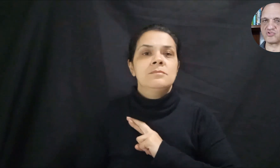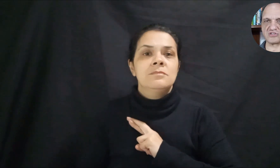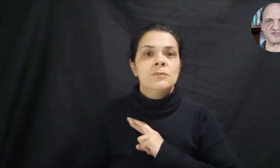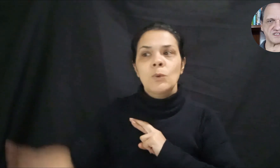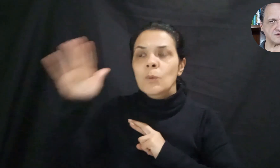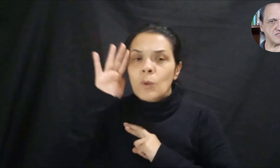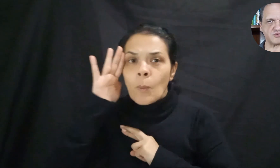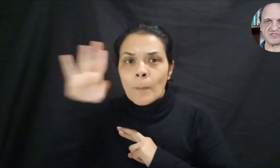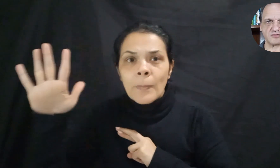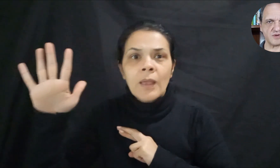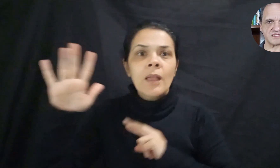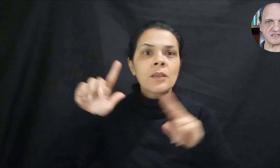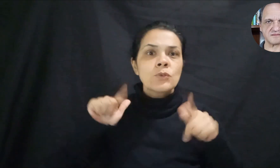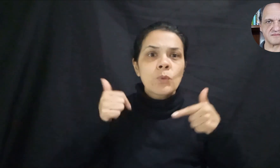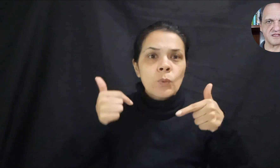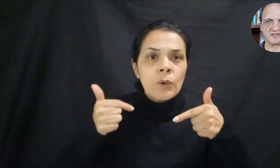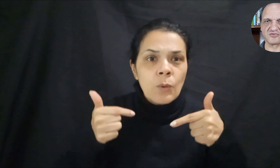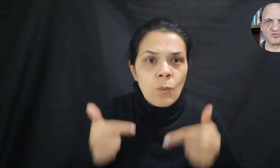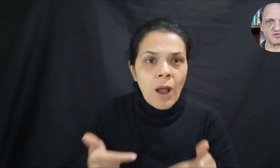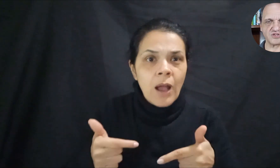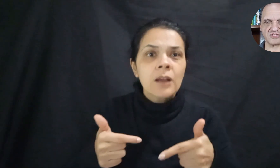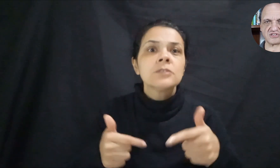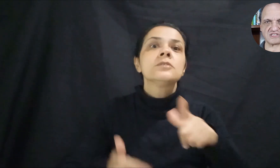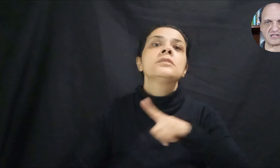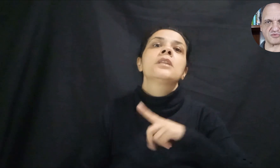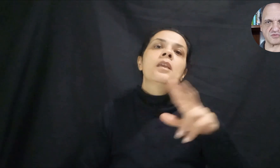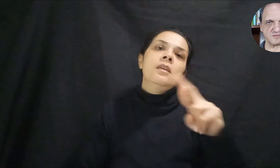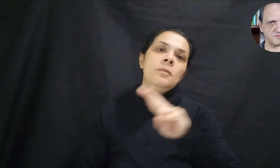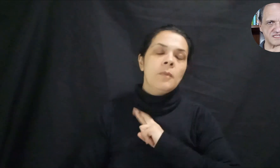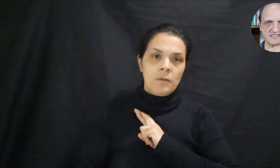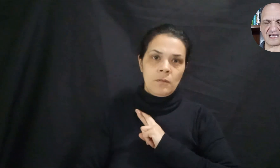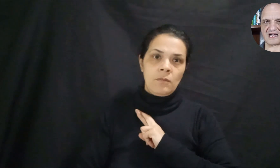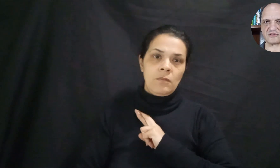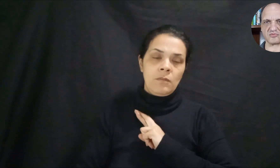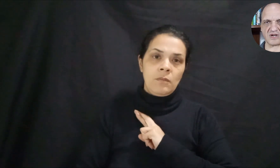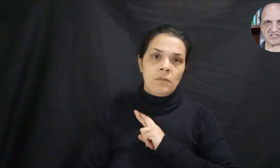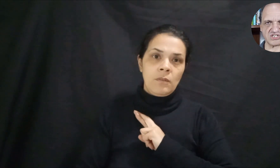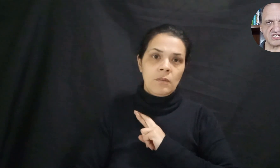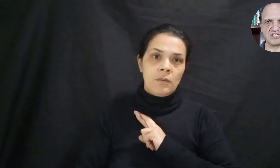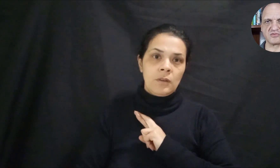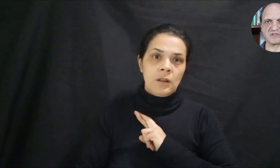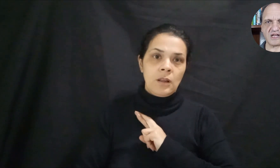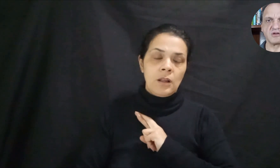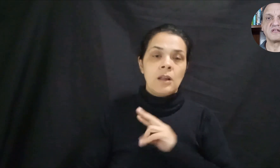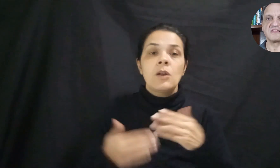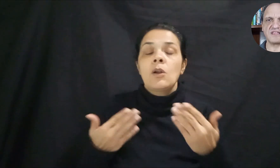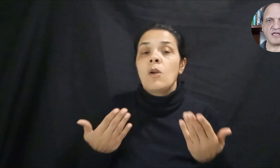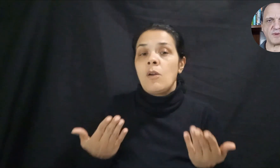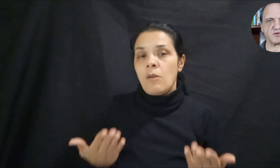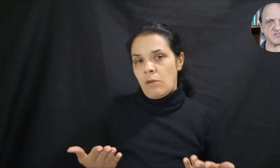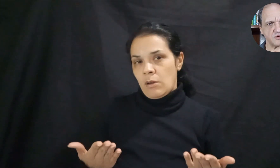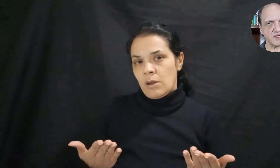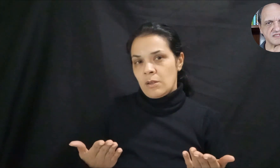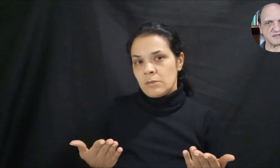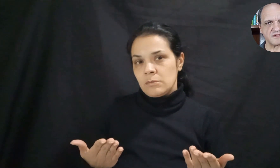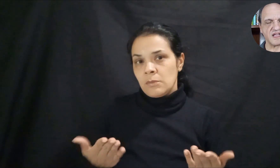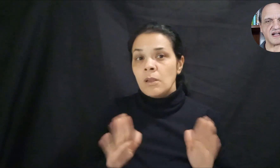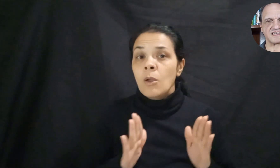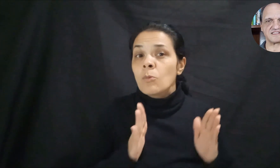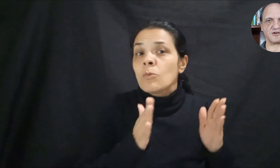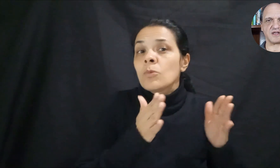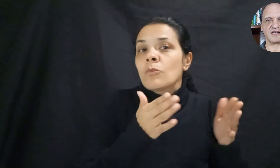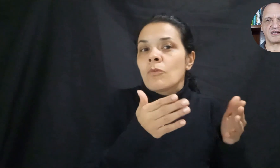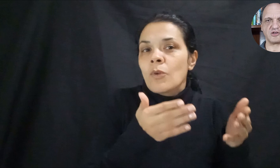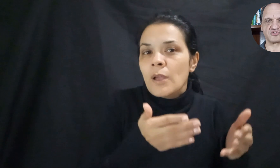que tudo que nós fazemos tem consequências. Tudo que nós temos pensado, agido e tal, tem uma consequência.